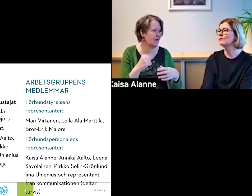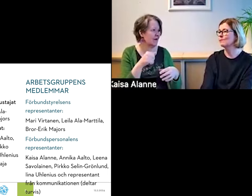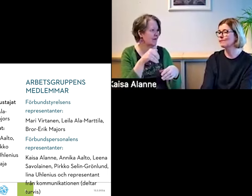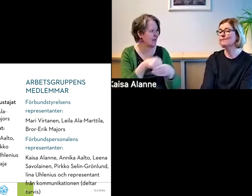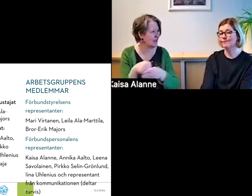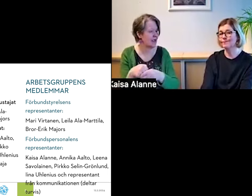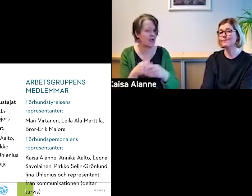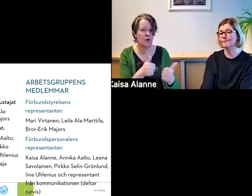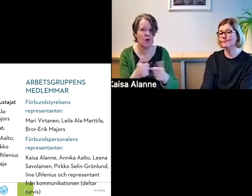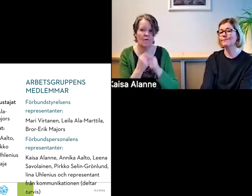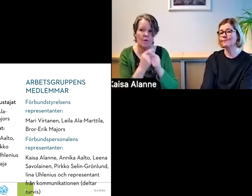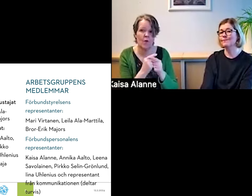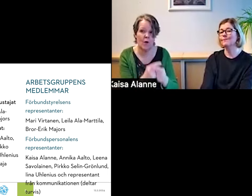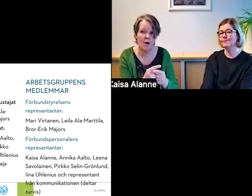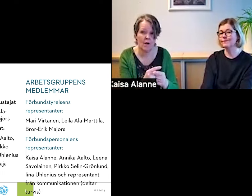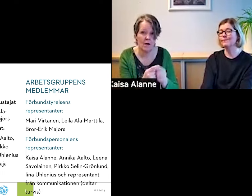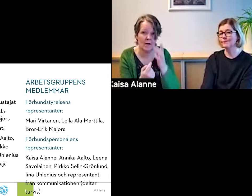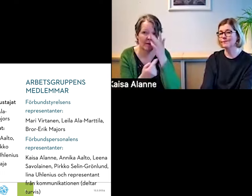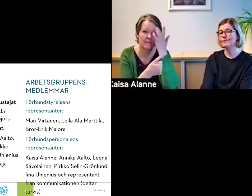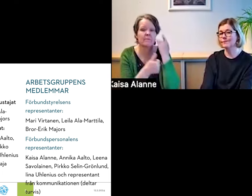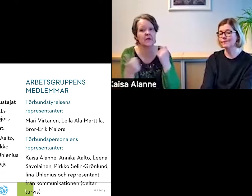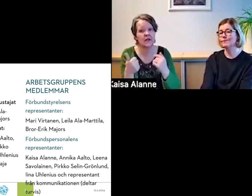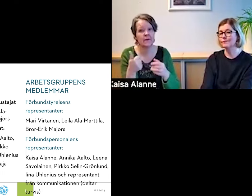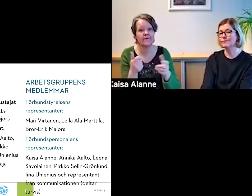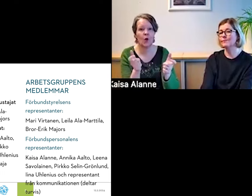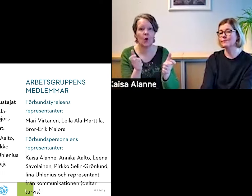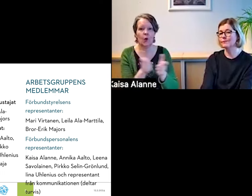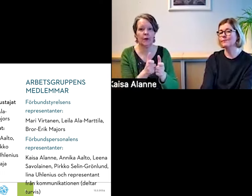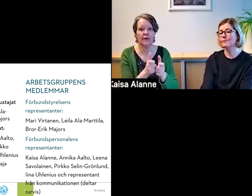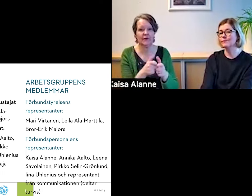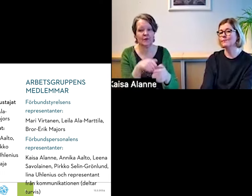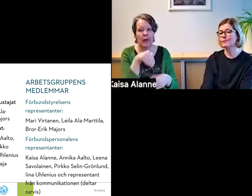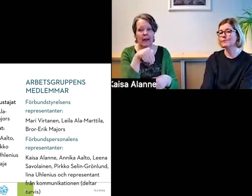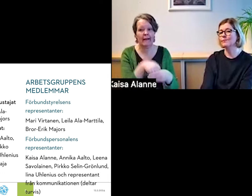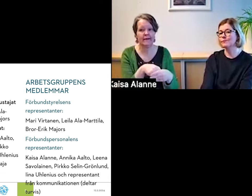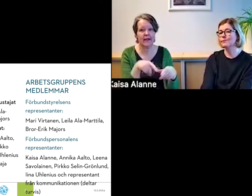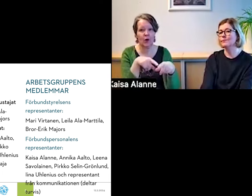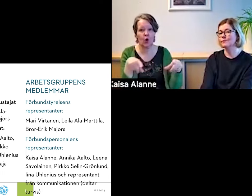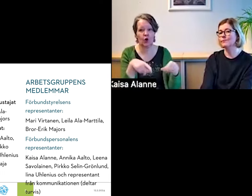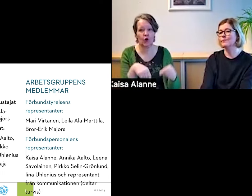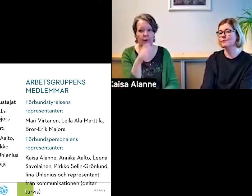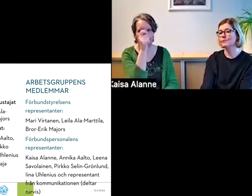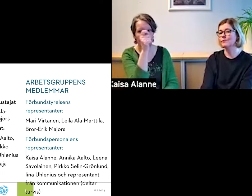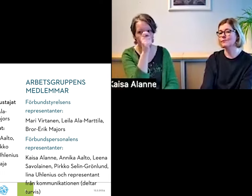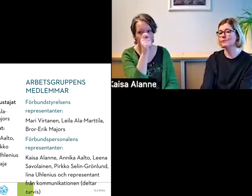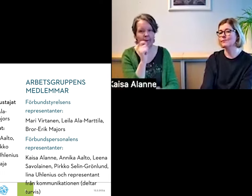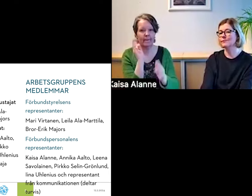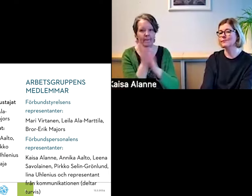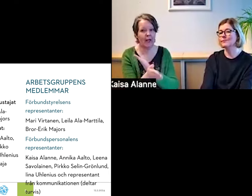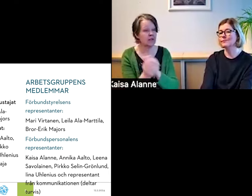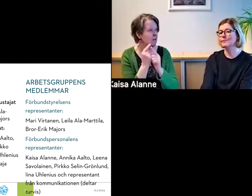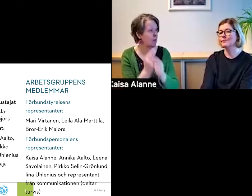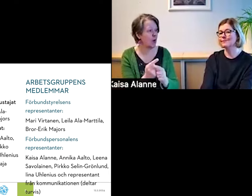ja ylipäänsä niin kuin yhteisön kanssa varmistaa, että yhteisö on mukana tässä elvytystyössä.